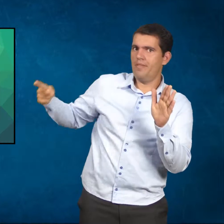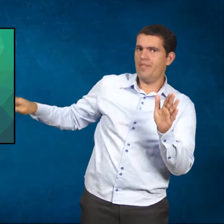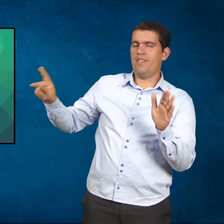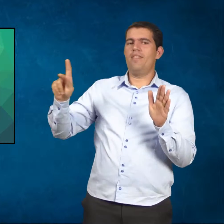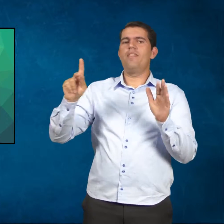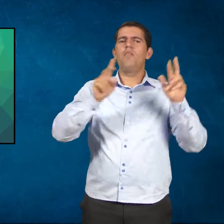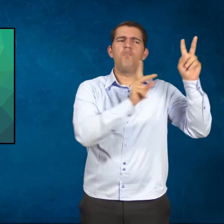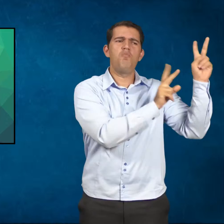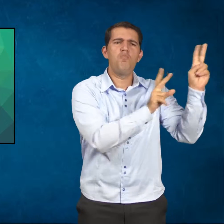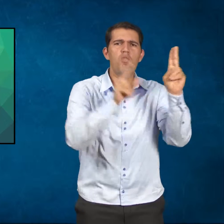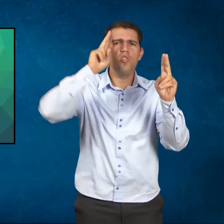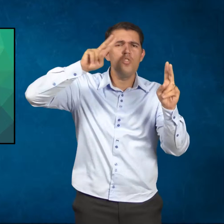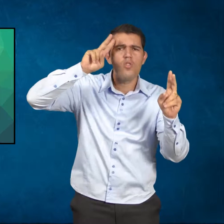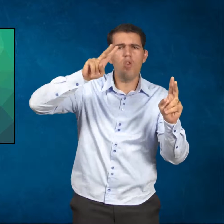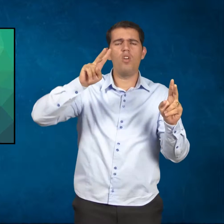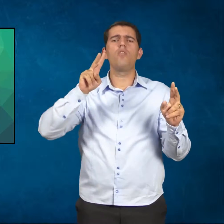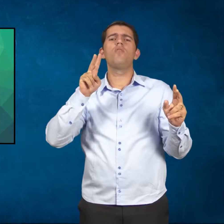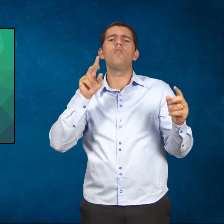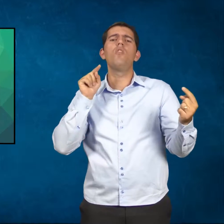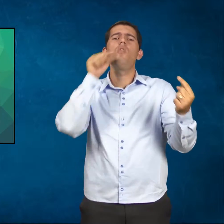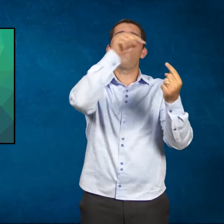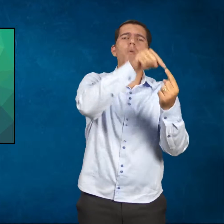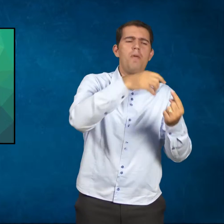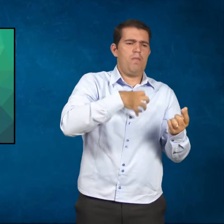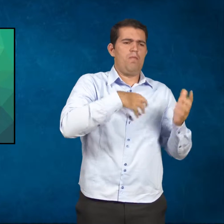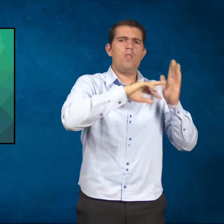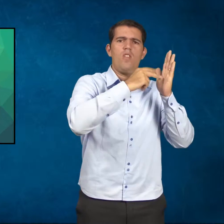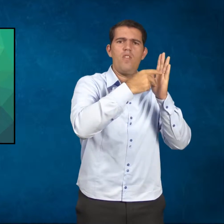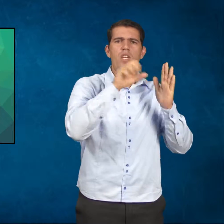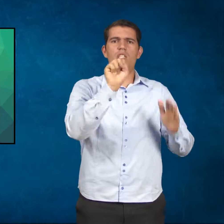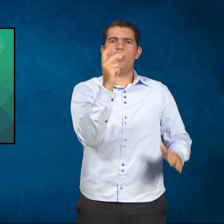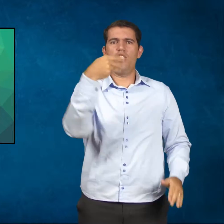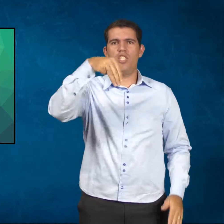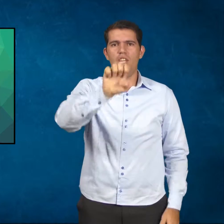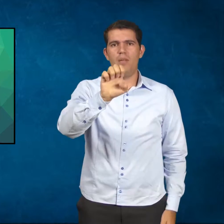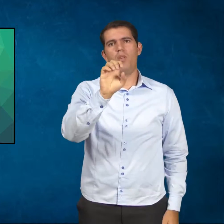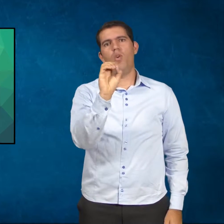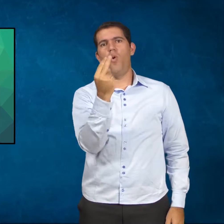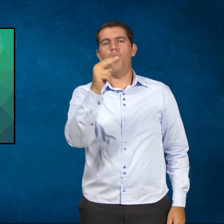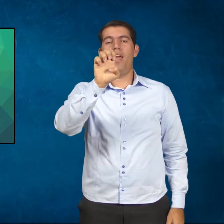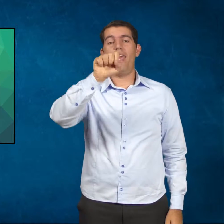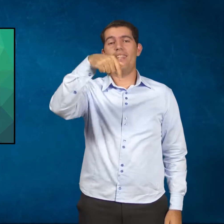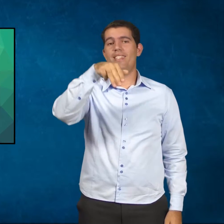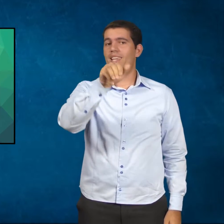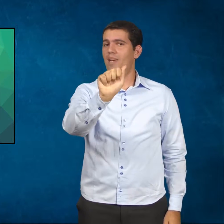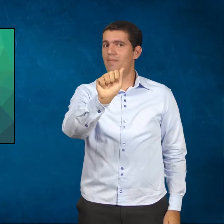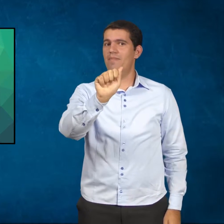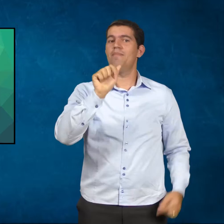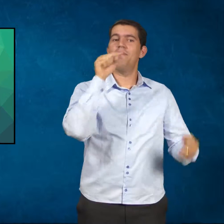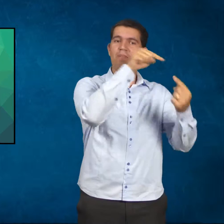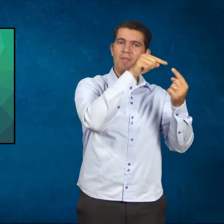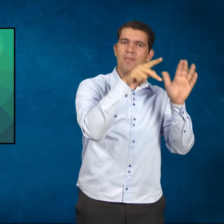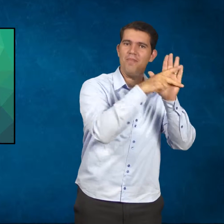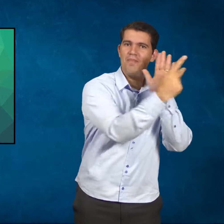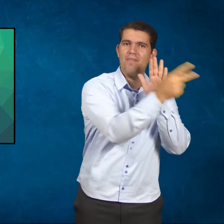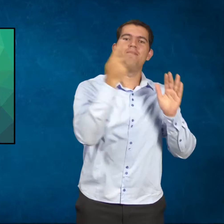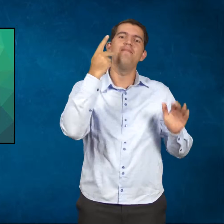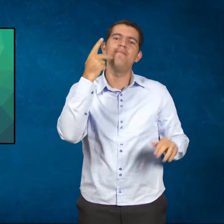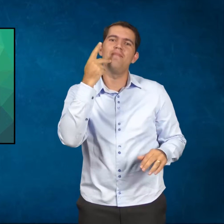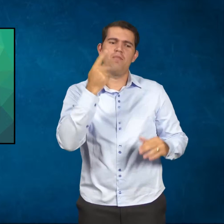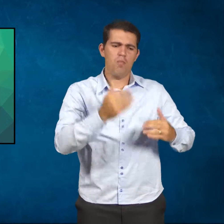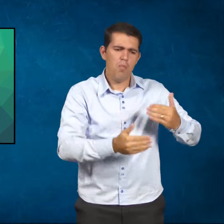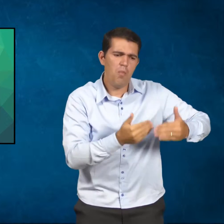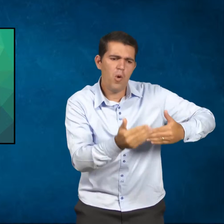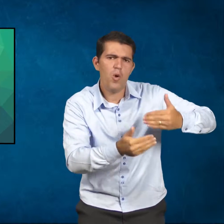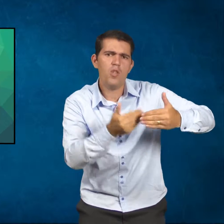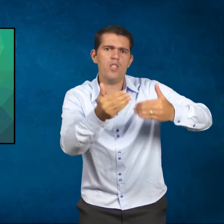autoria, Recortes Históricos sobre a noção de esquema, em Piaget, o processo de